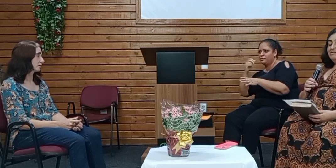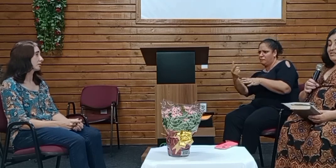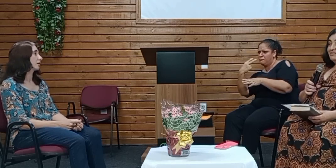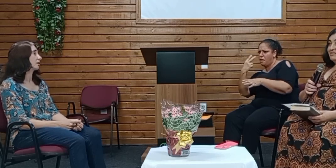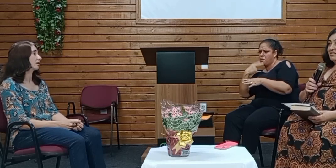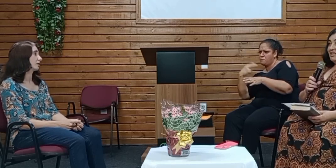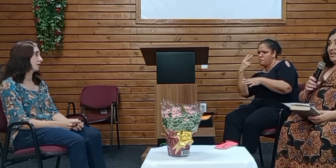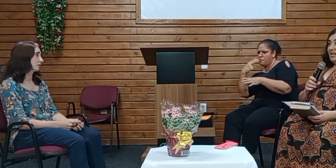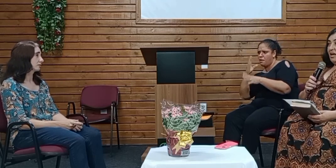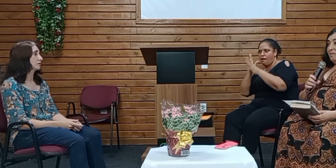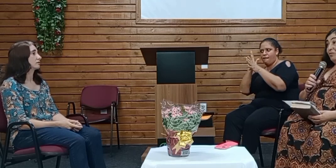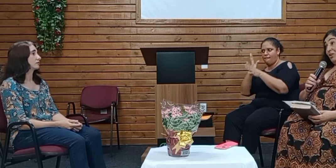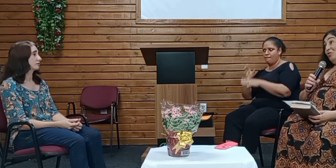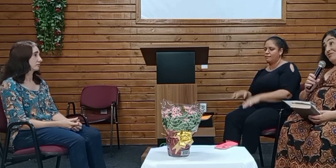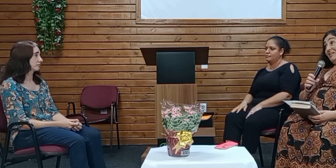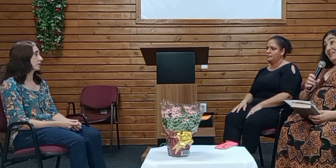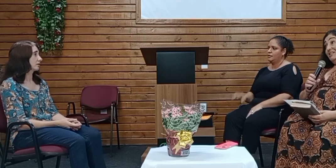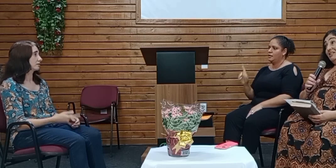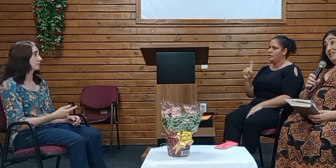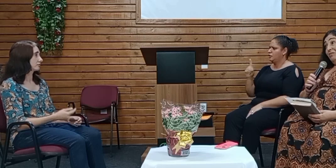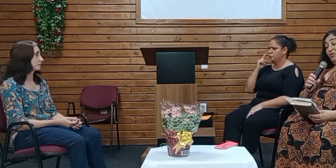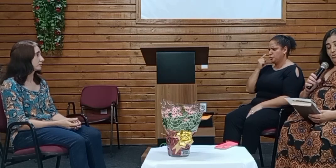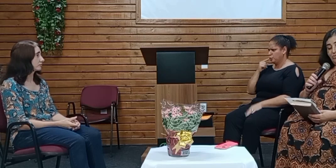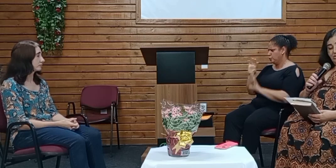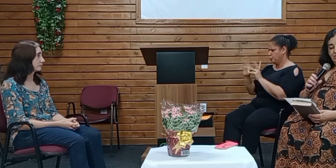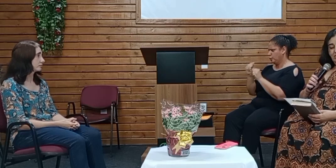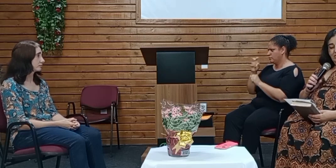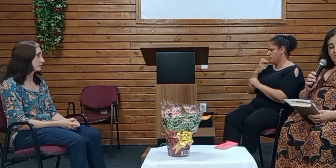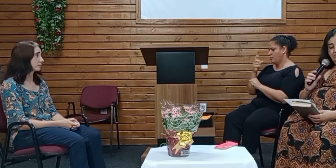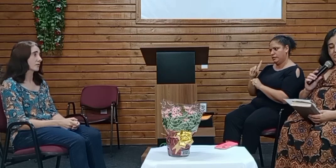Então, mas não é todos, né? Não é todos.